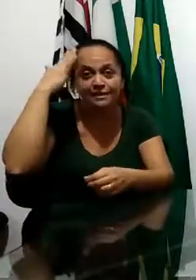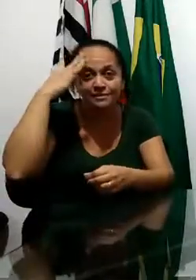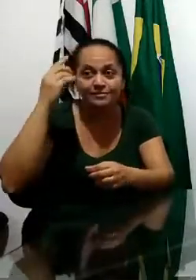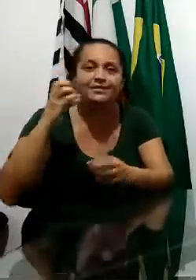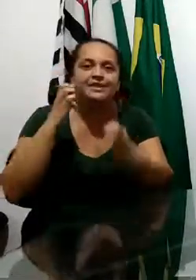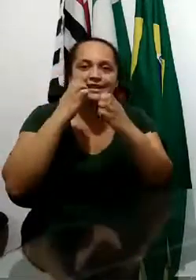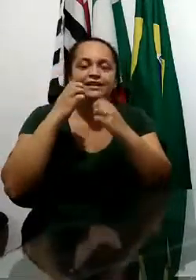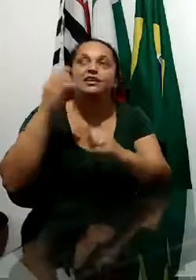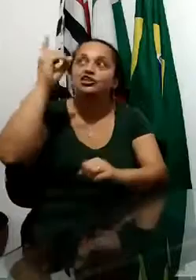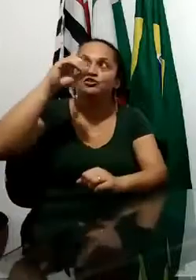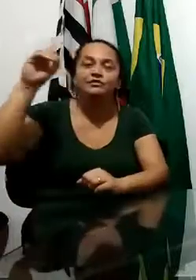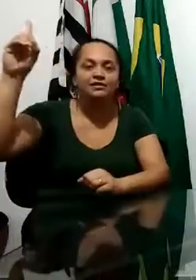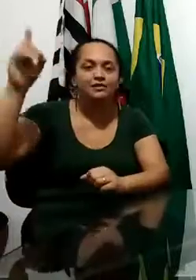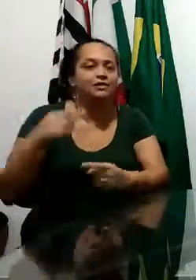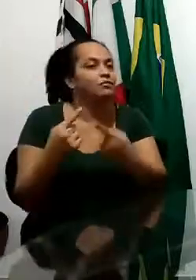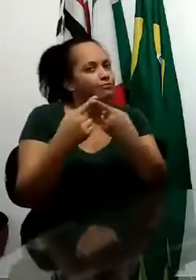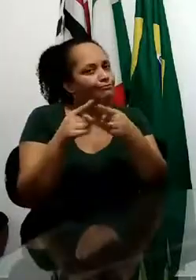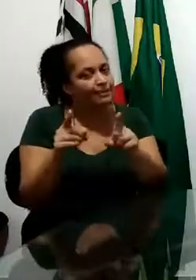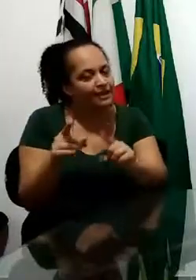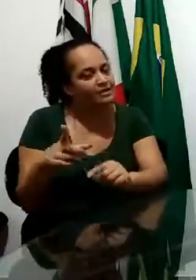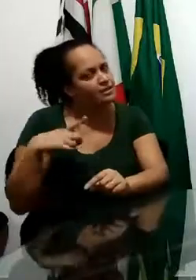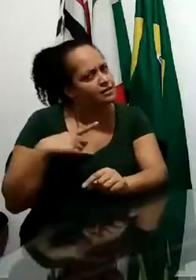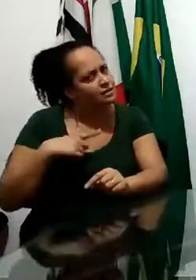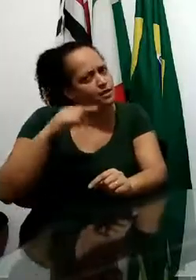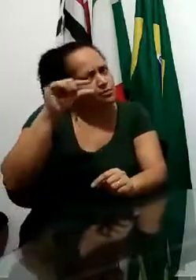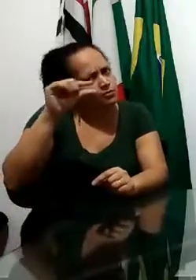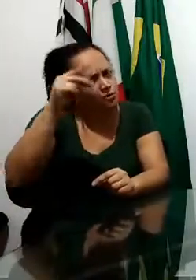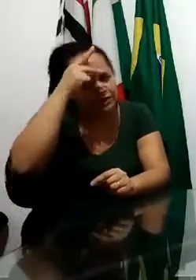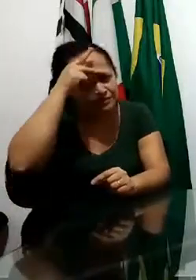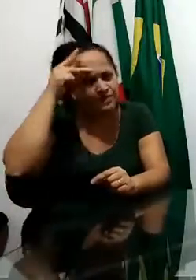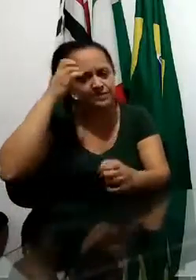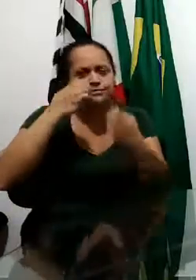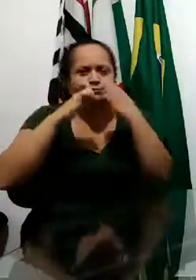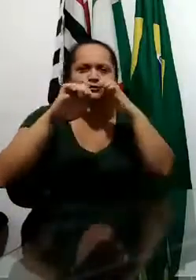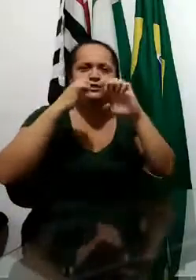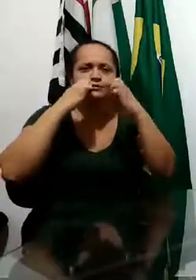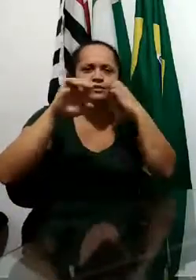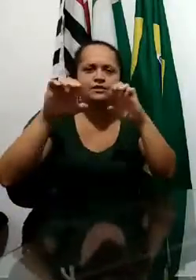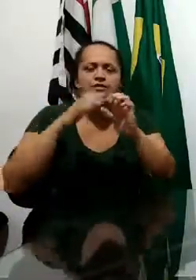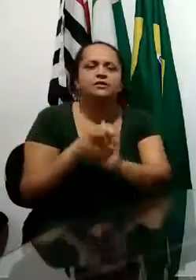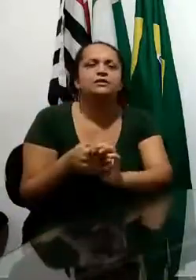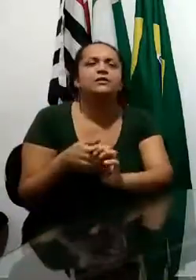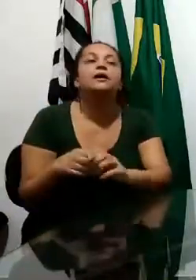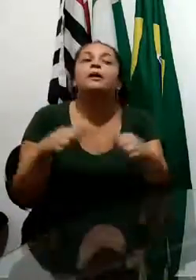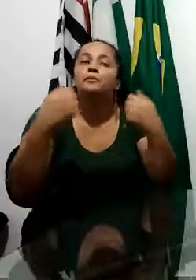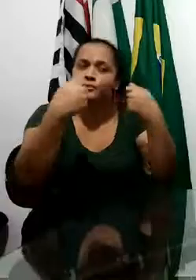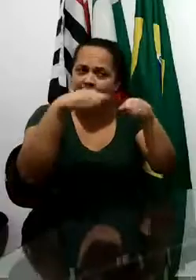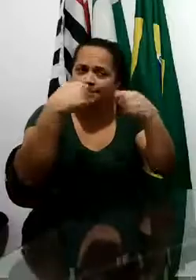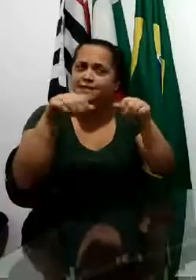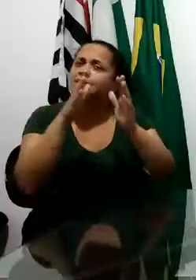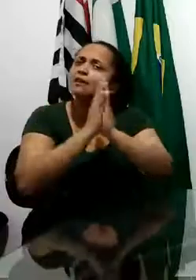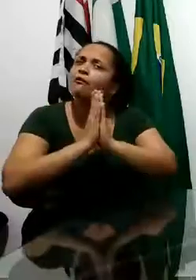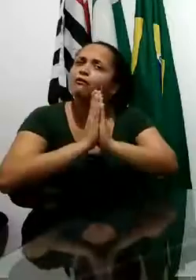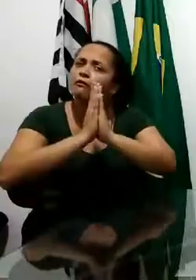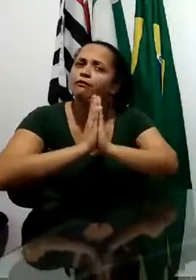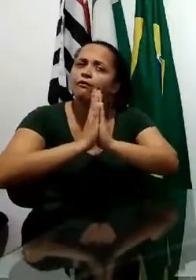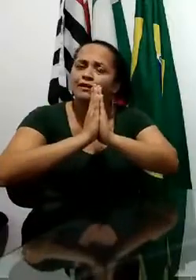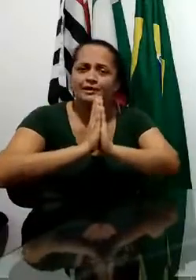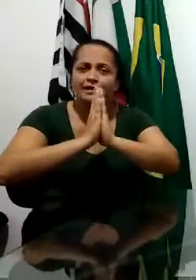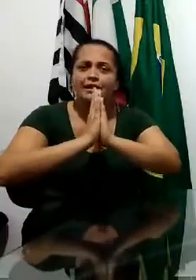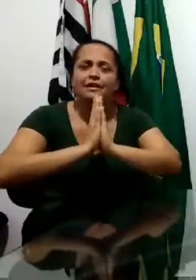os ceifeiros. Aí ele pede para a gente orar. Orai ao Senhor da seara, para que